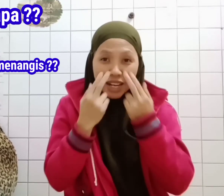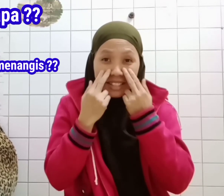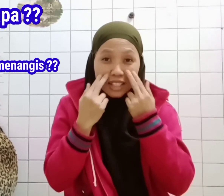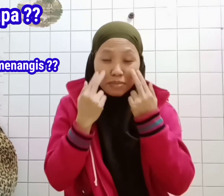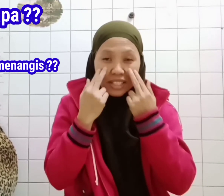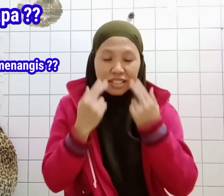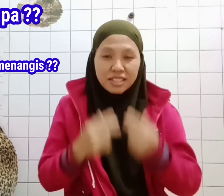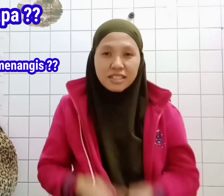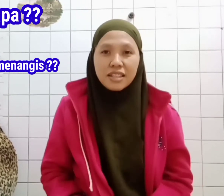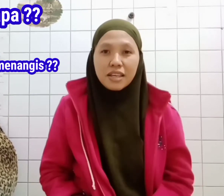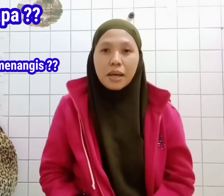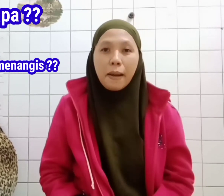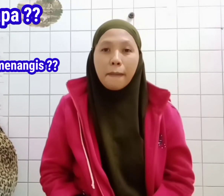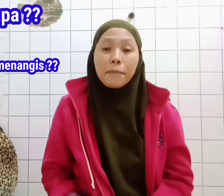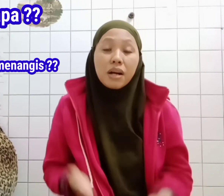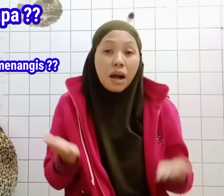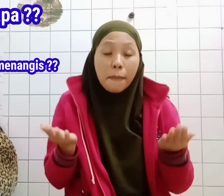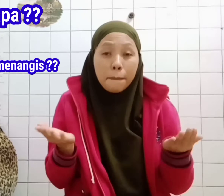menangis kan begini,